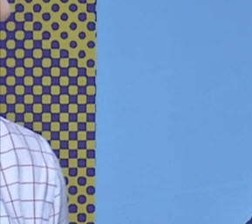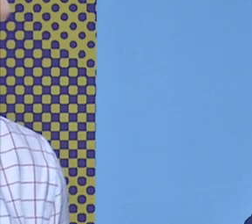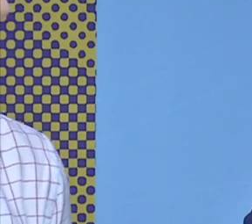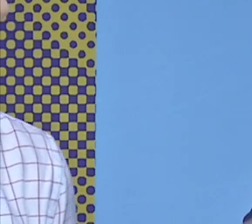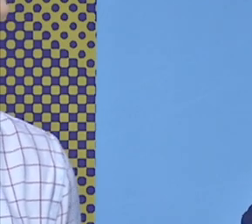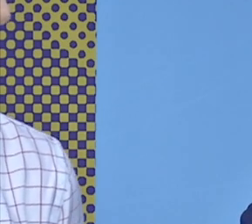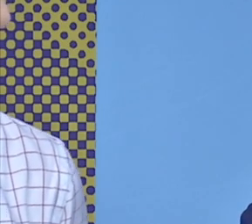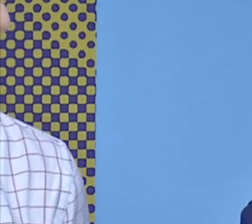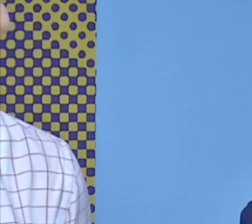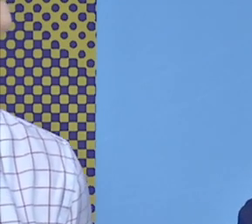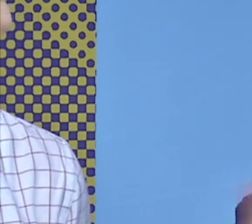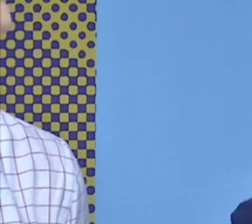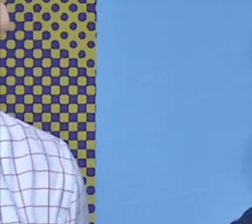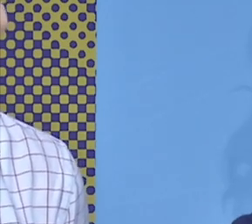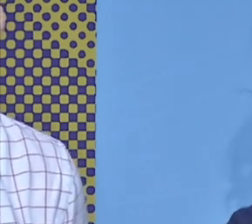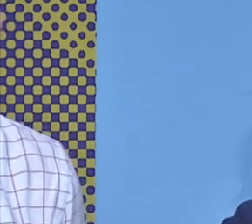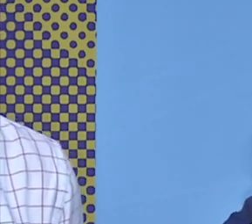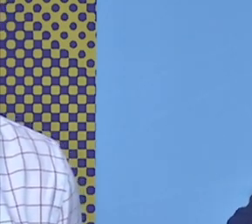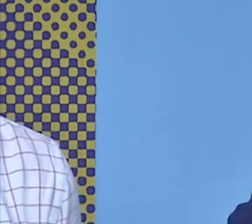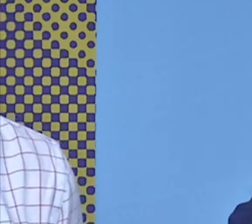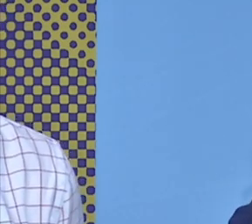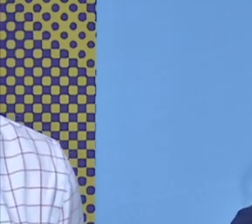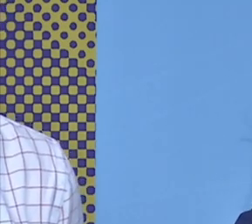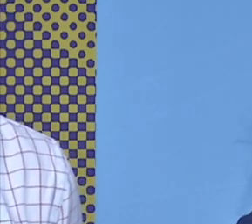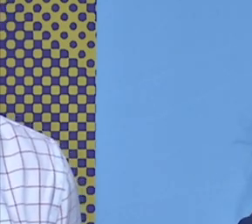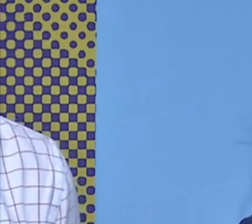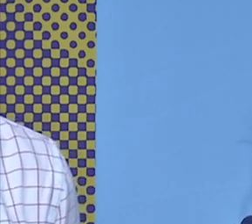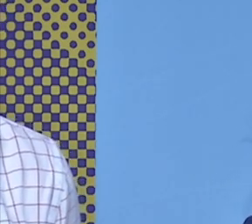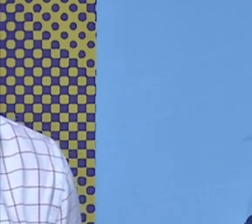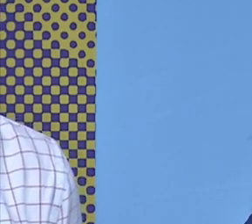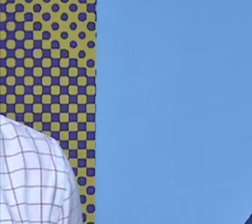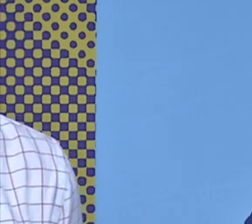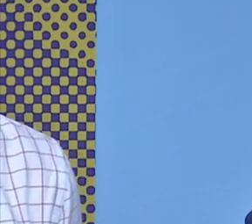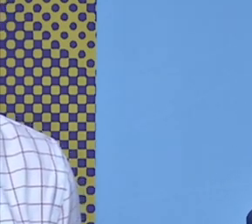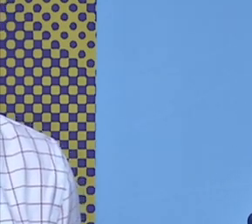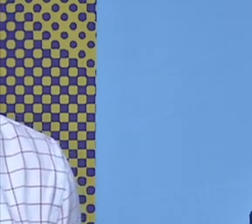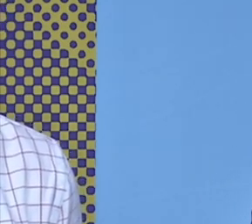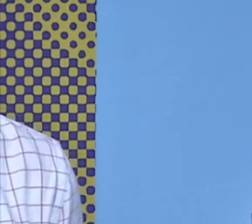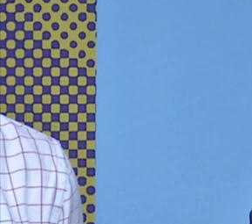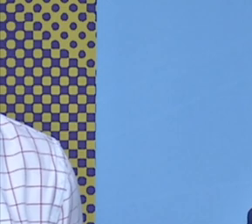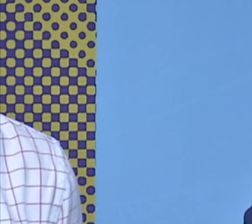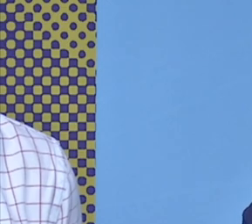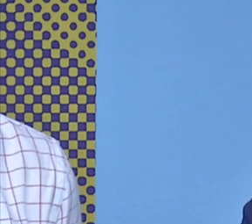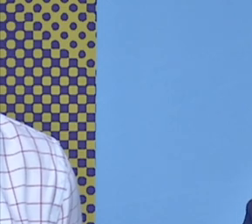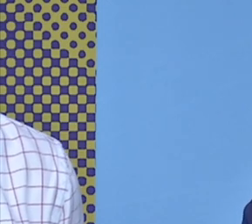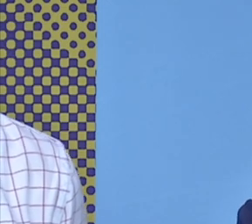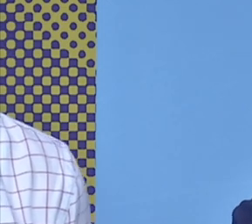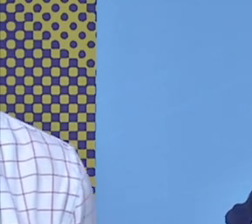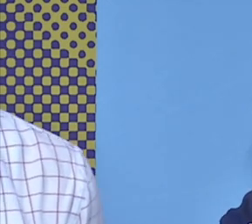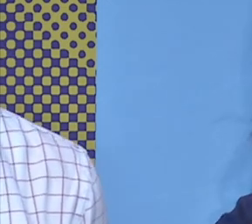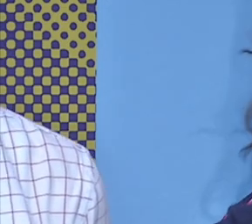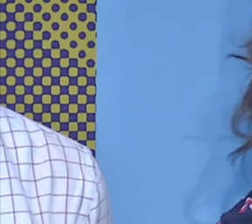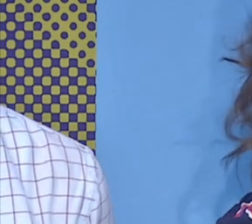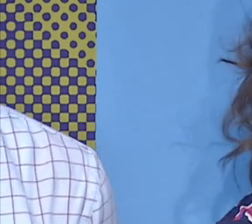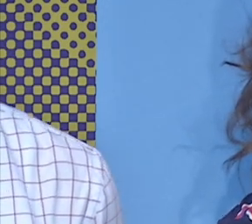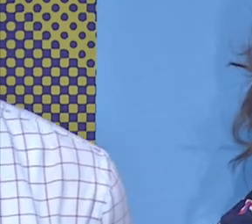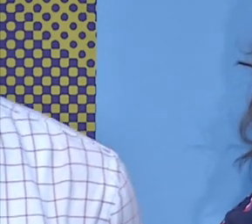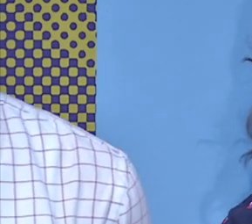Inte bara för människor som kommer från andra länder utan även i Sverige generellt. Utan man tycker väl så här att man ska gå